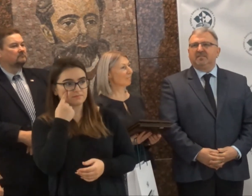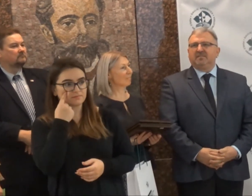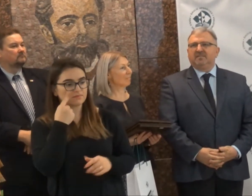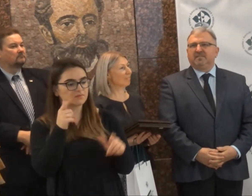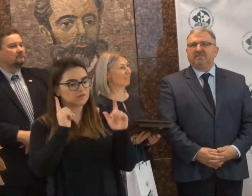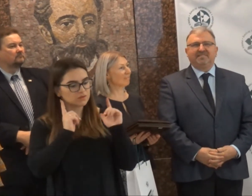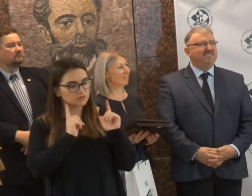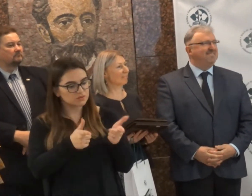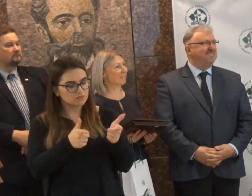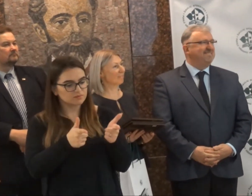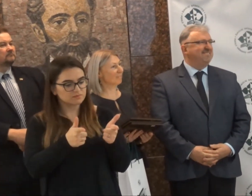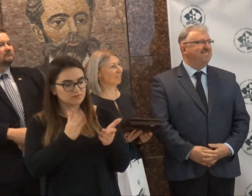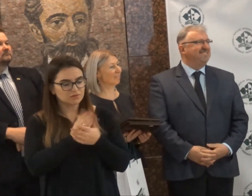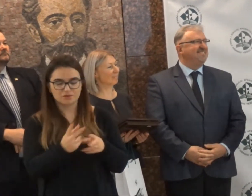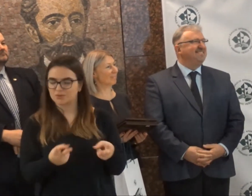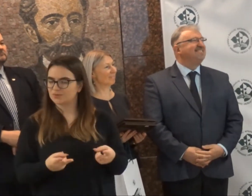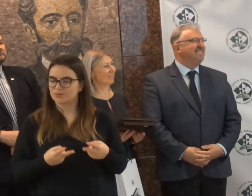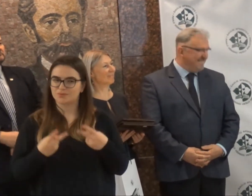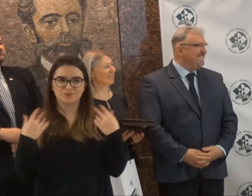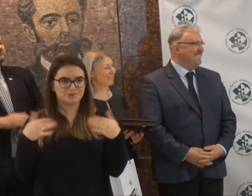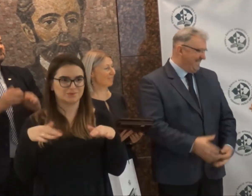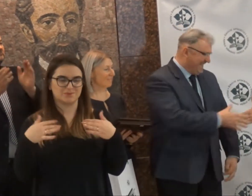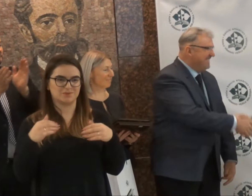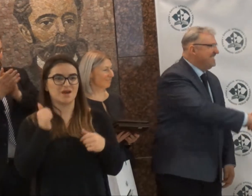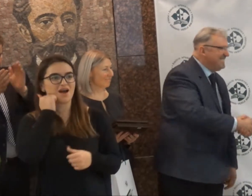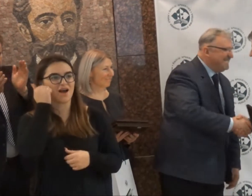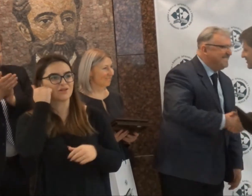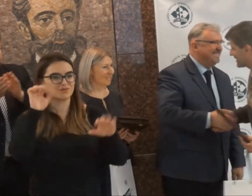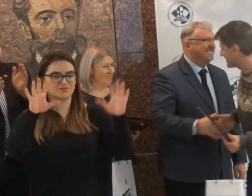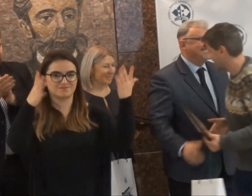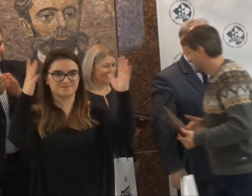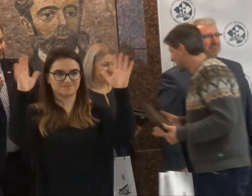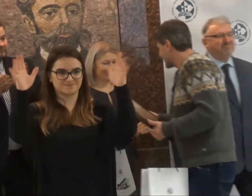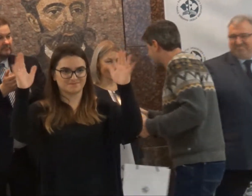žinokit, labai smagu. Ačiū.